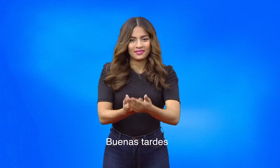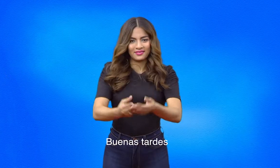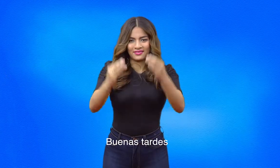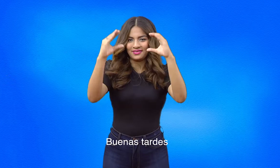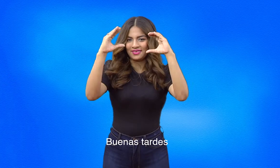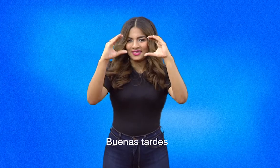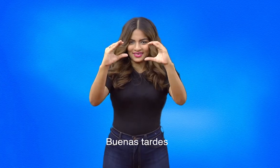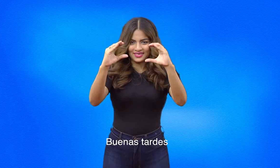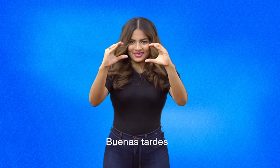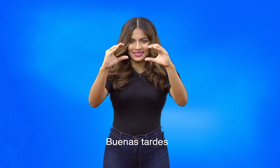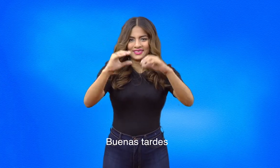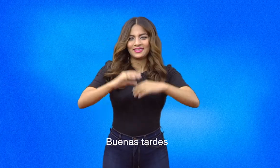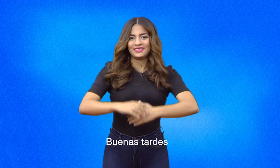Buenas tardes.